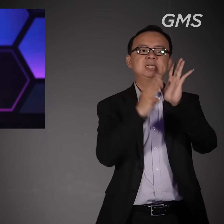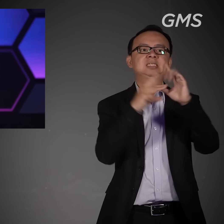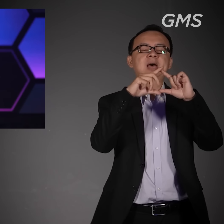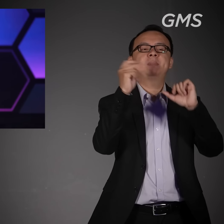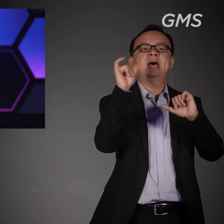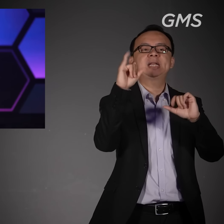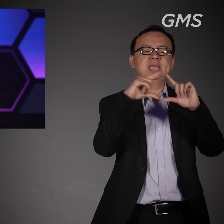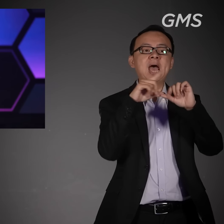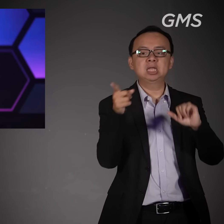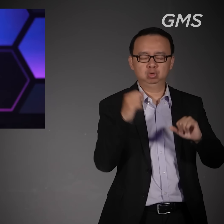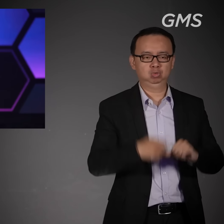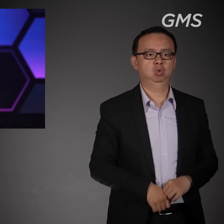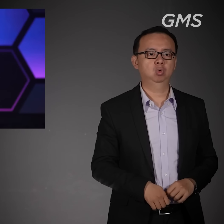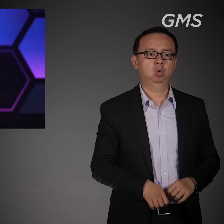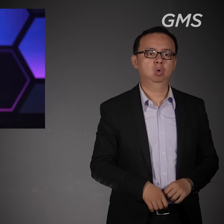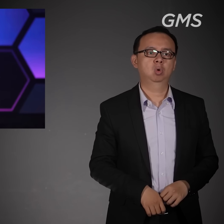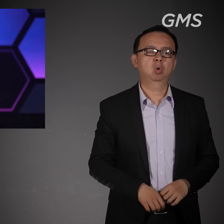Meskipun seperti Yesus,